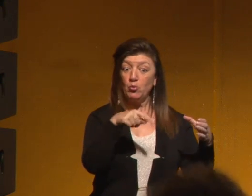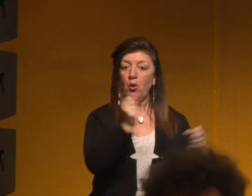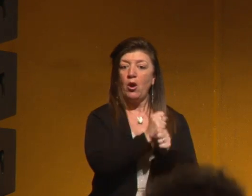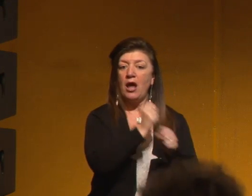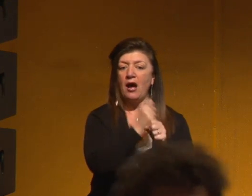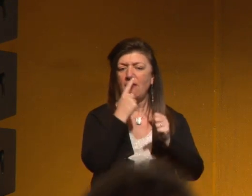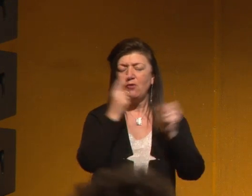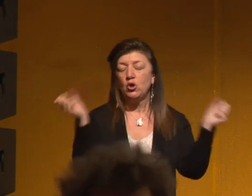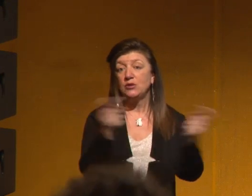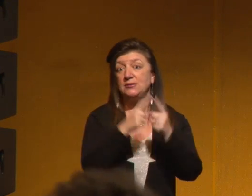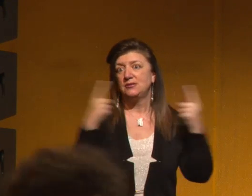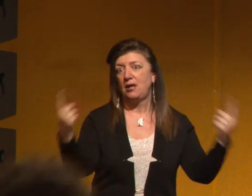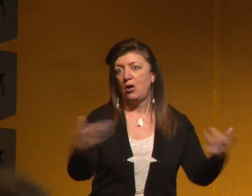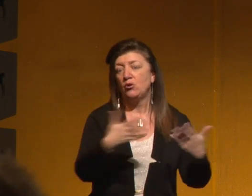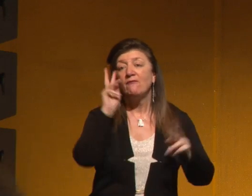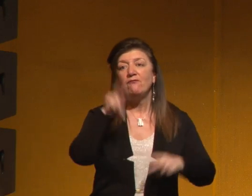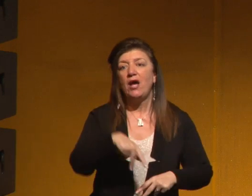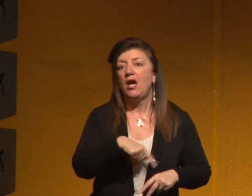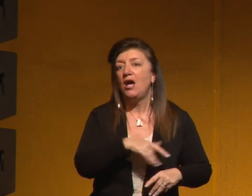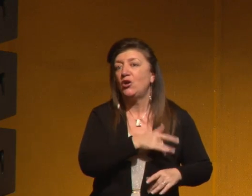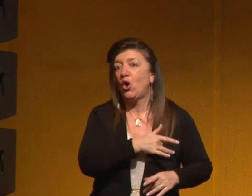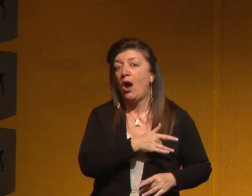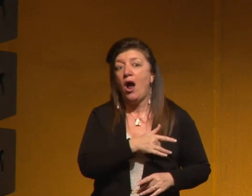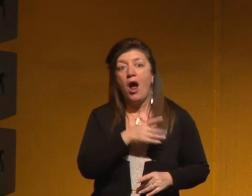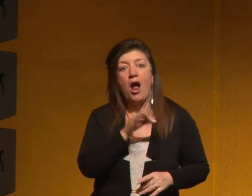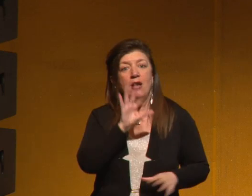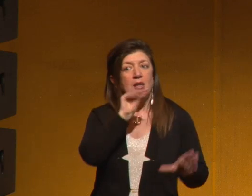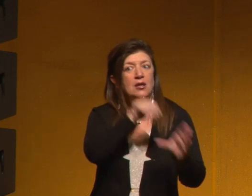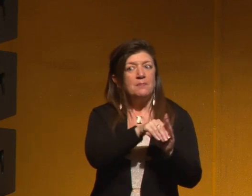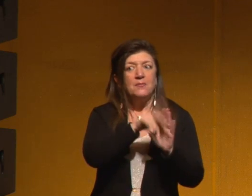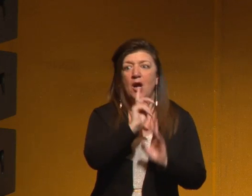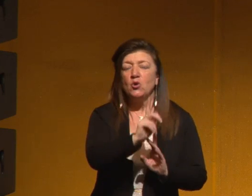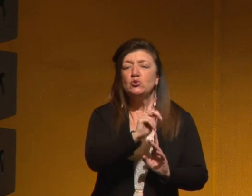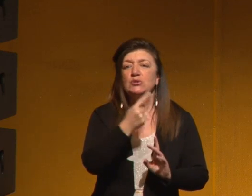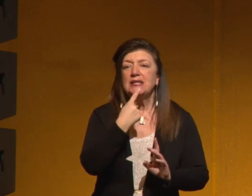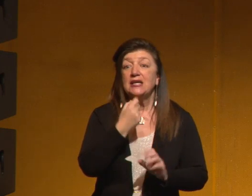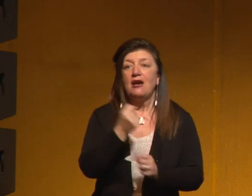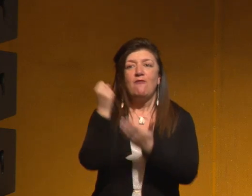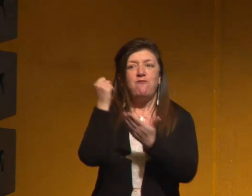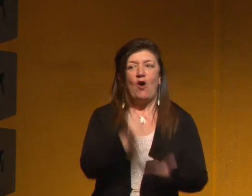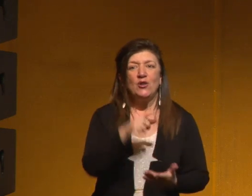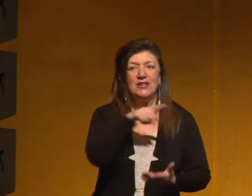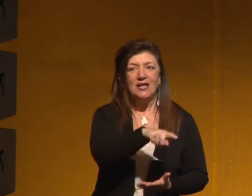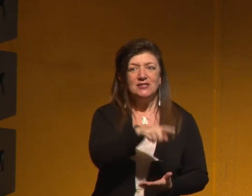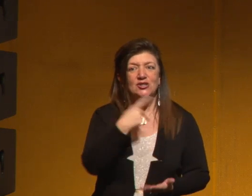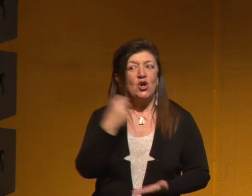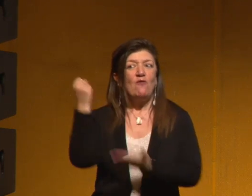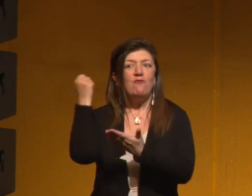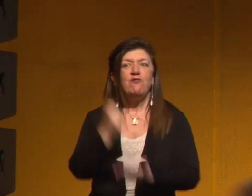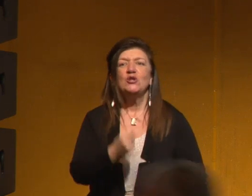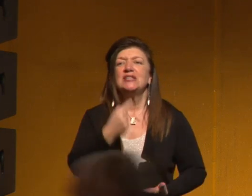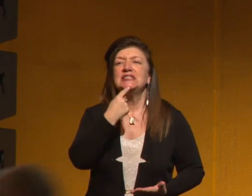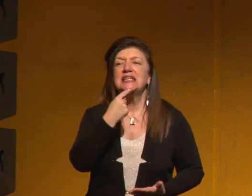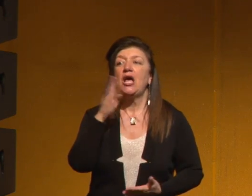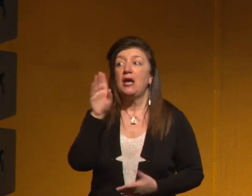la vera anima sono tutti coloro che lavorano nella fondazione sono i consulenti